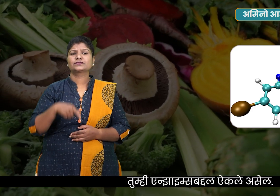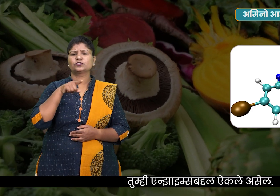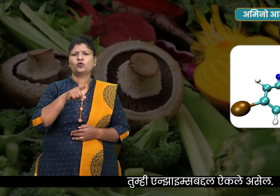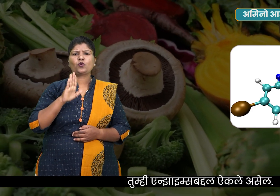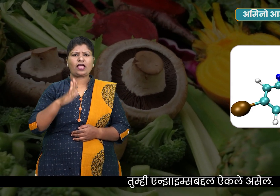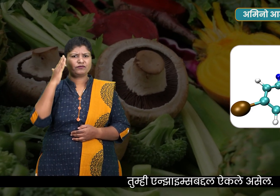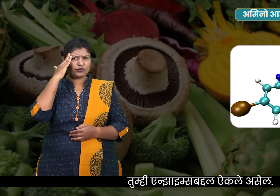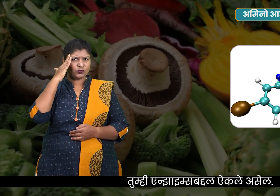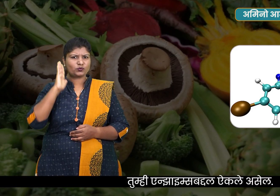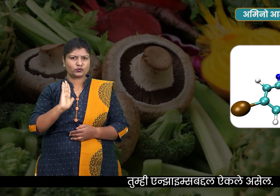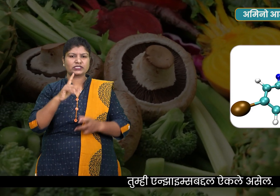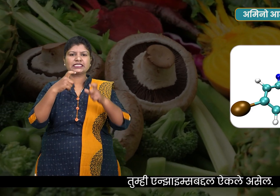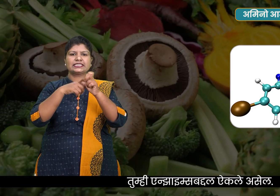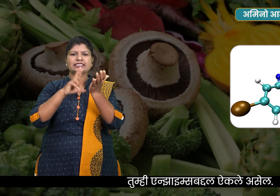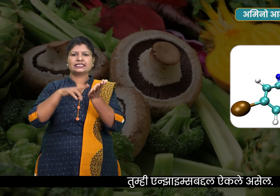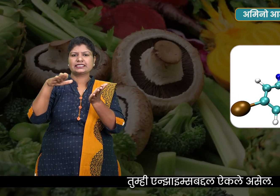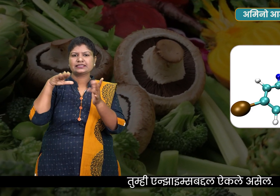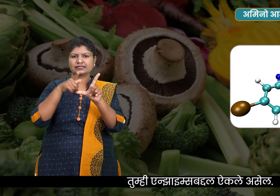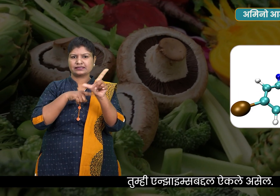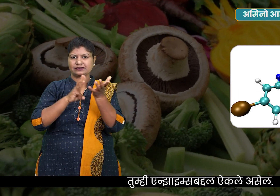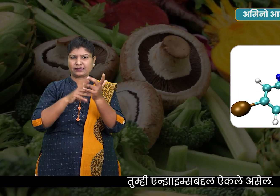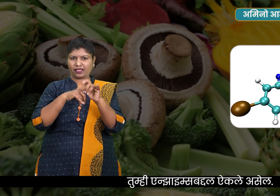तुम्ही एन्झाईम्सबद्दल ऐकले असेल.